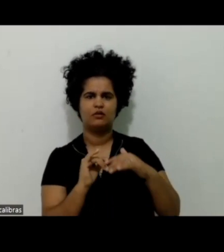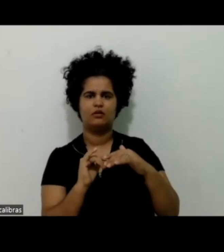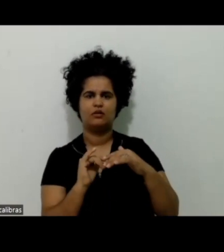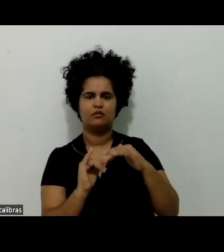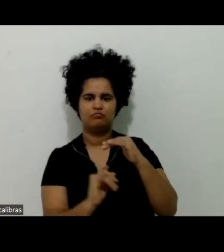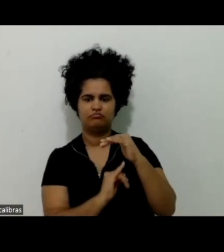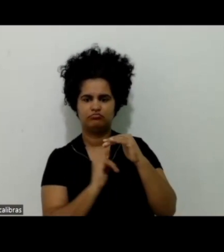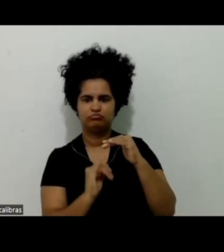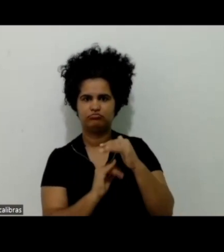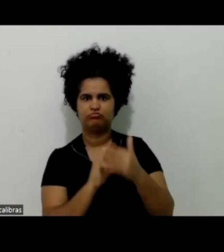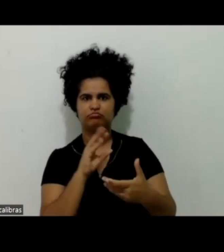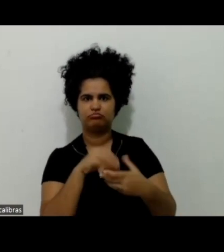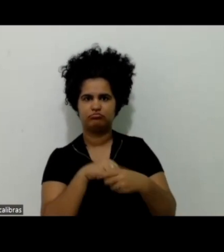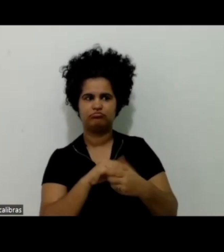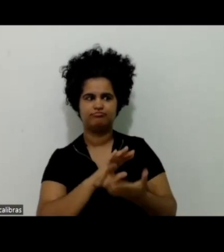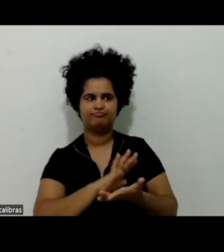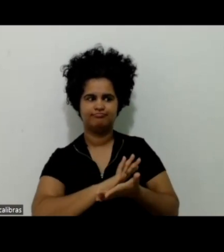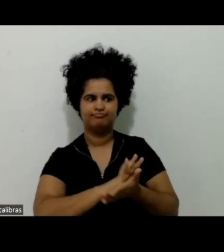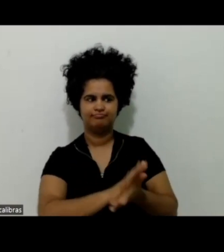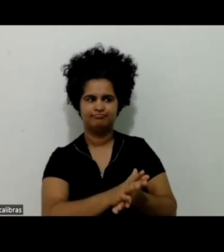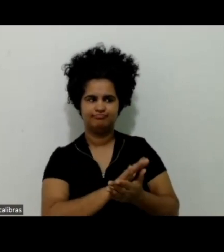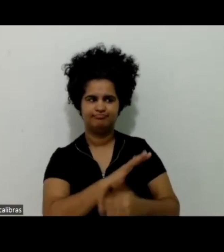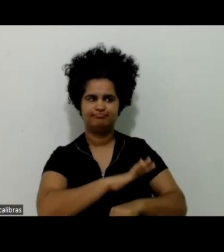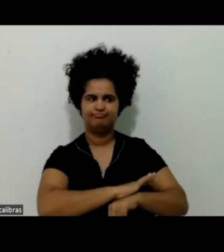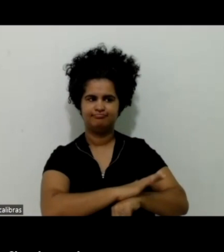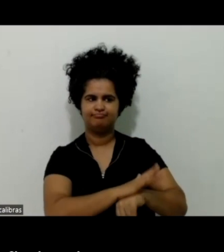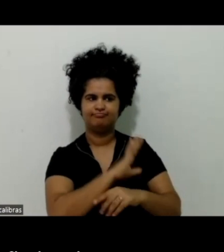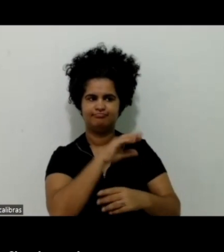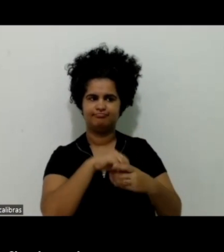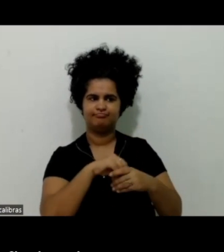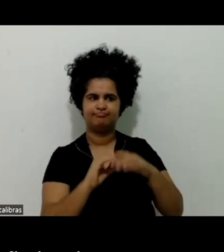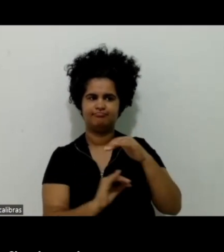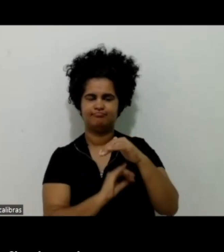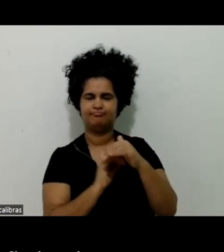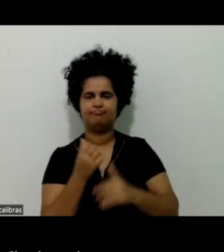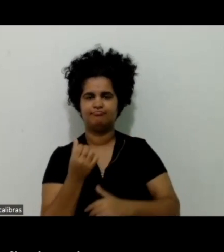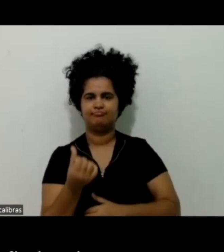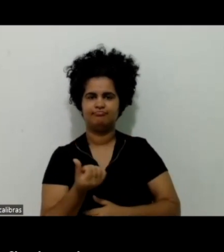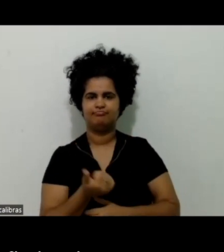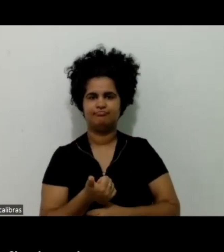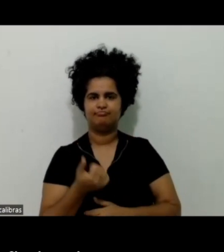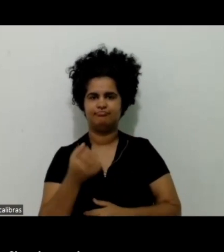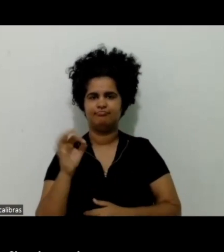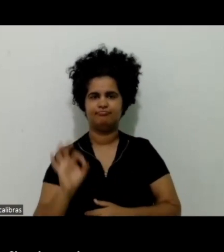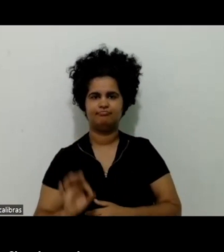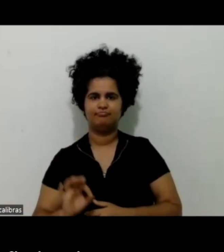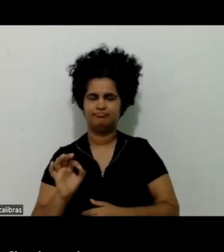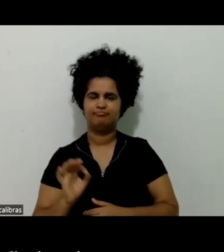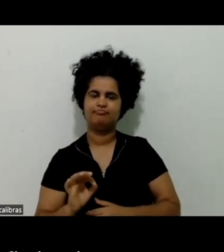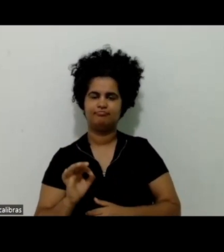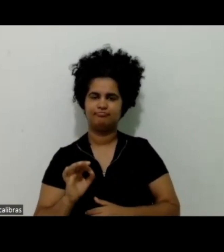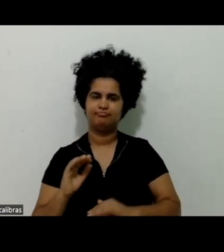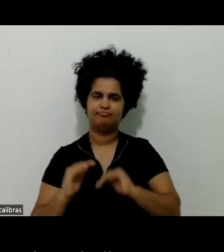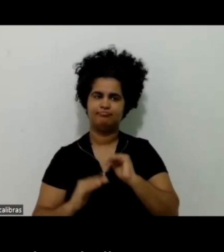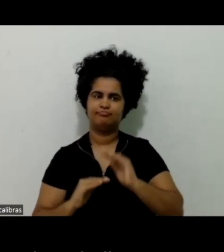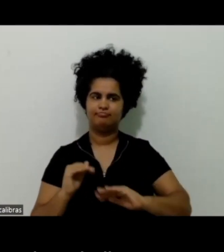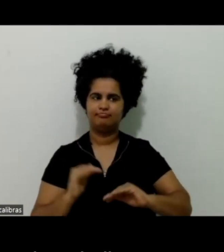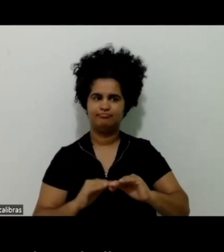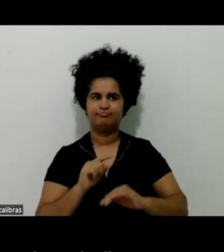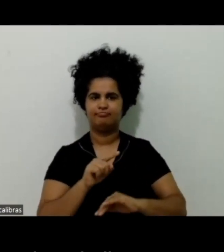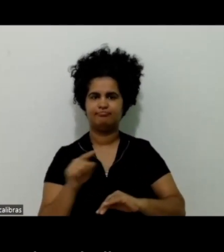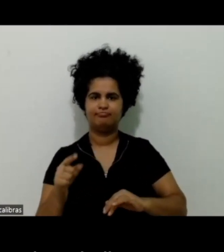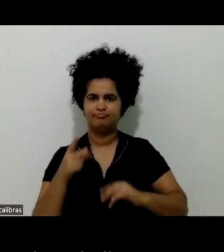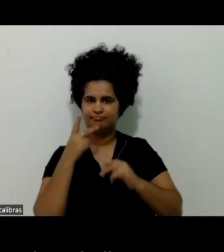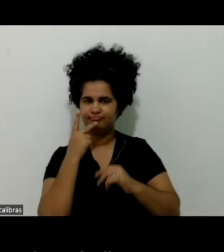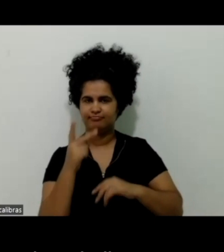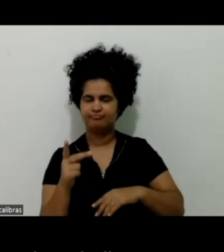presenciaram. Mas, contraditoriamente, 61% dessas profissionais dizem que